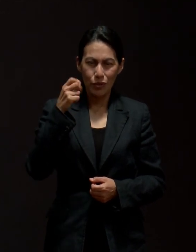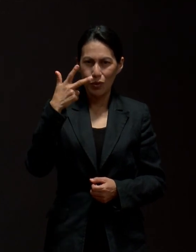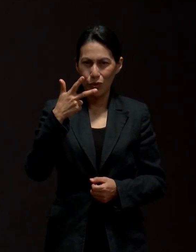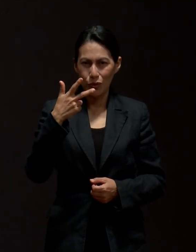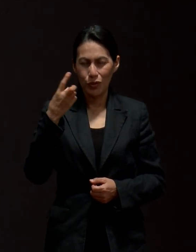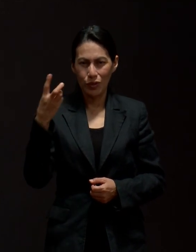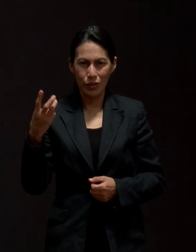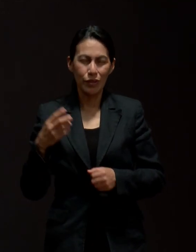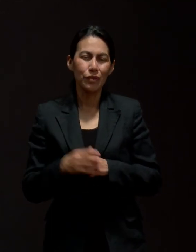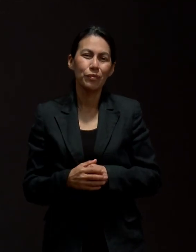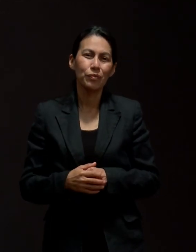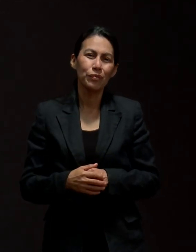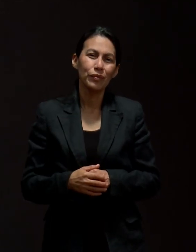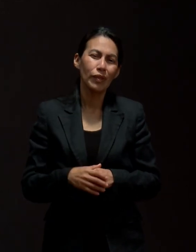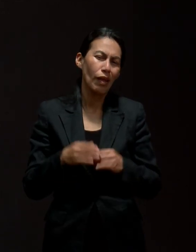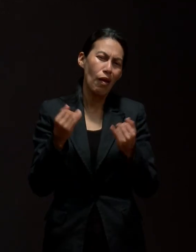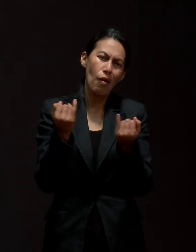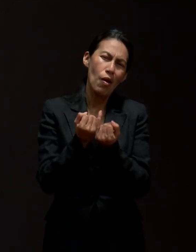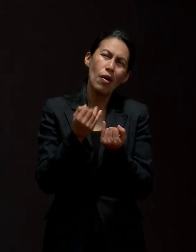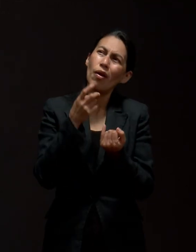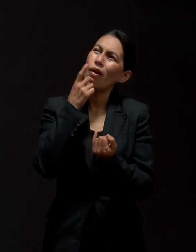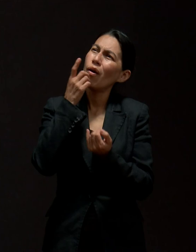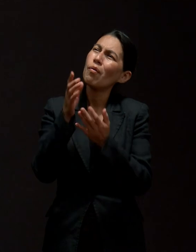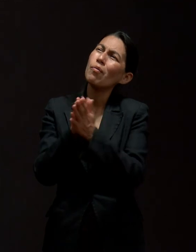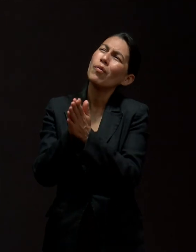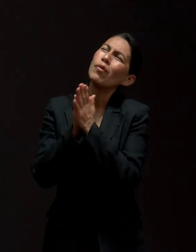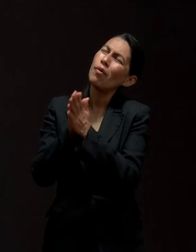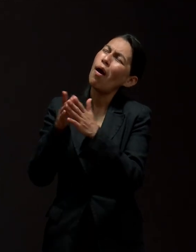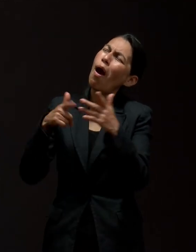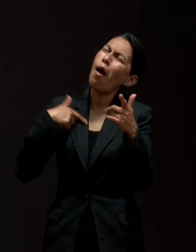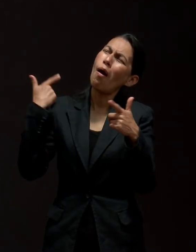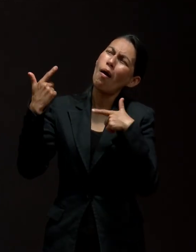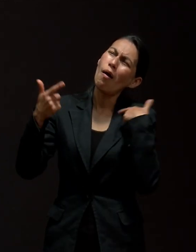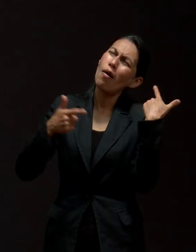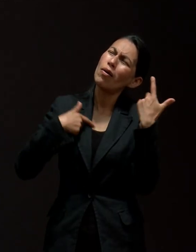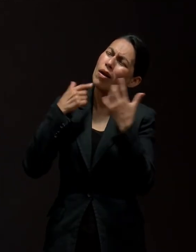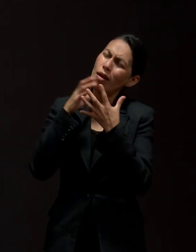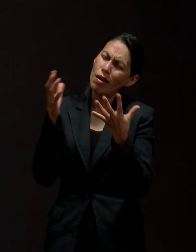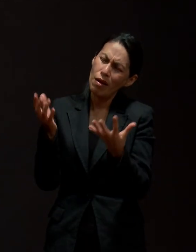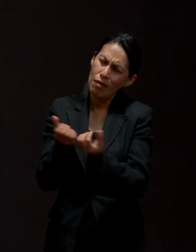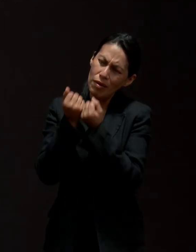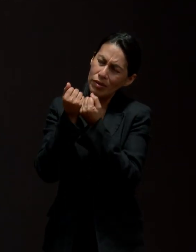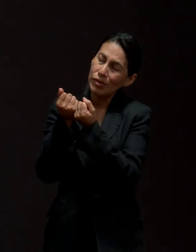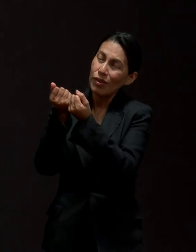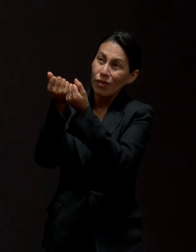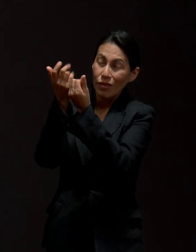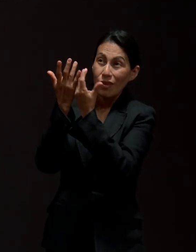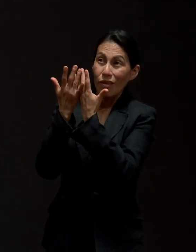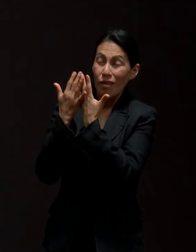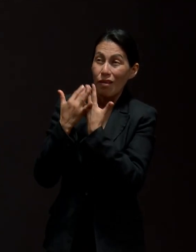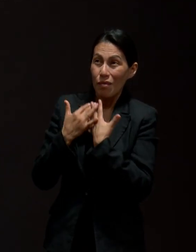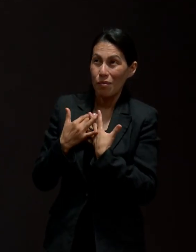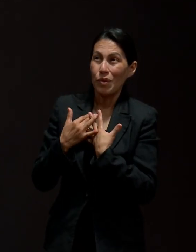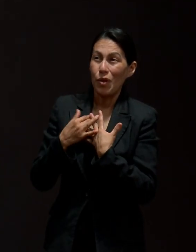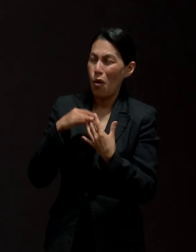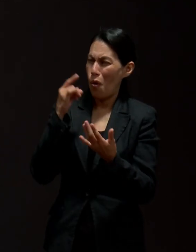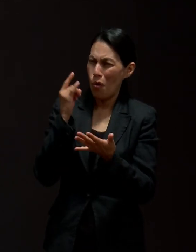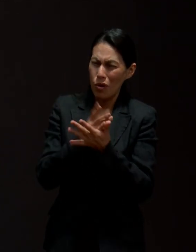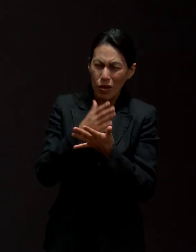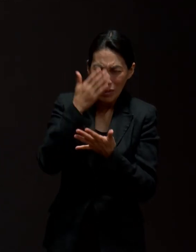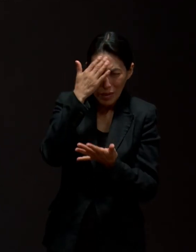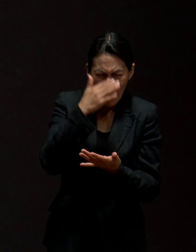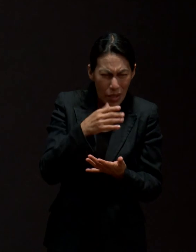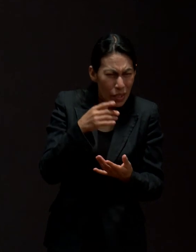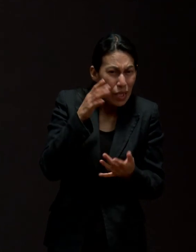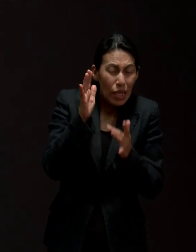digo, Señor, necesito ese gozo, como pidió David, ¿verdad? Devuélveme el gozo de tu salvación. Nada más con saber que Jesús vino y